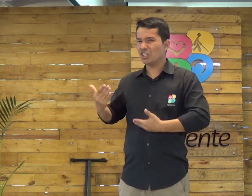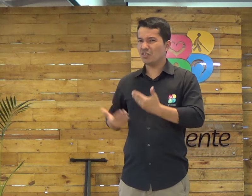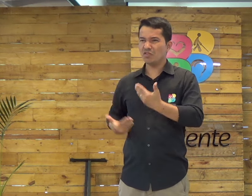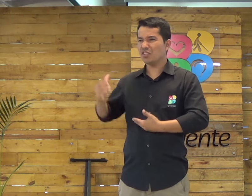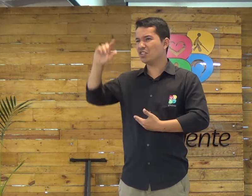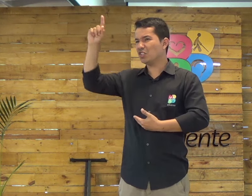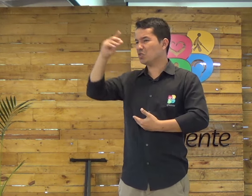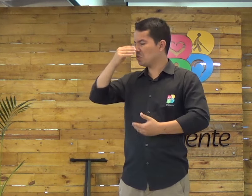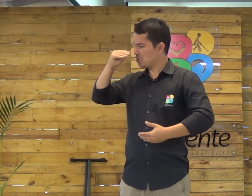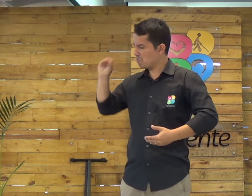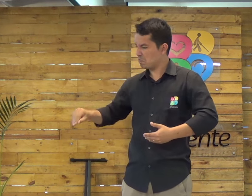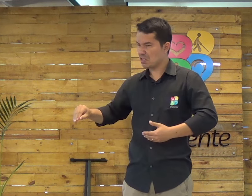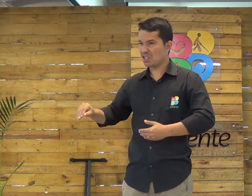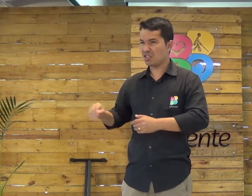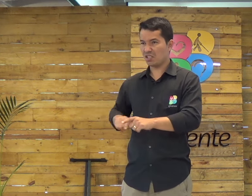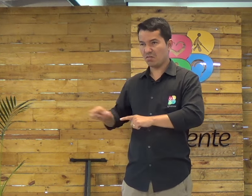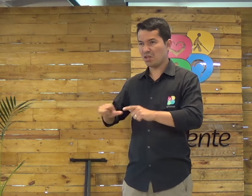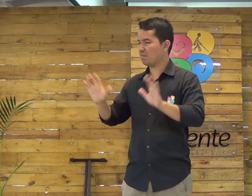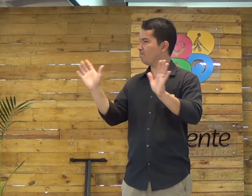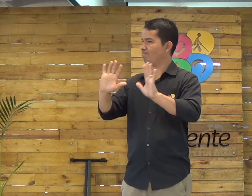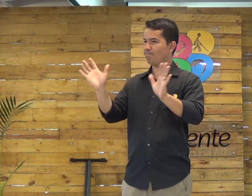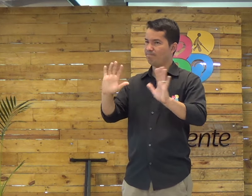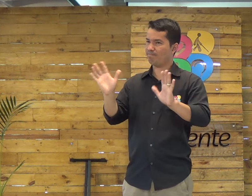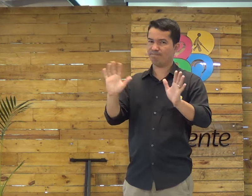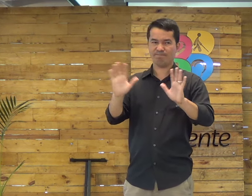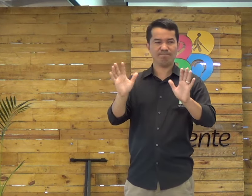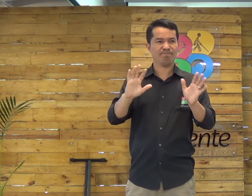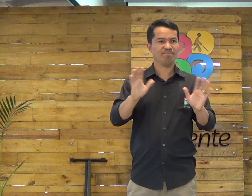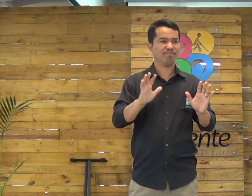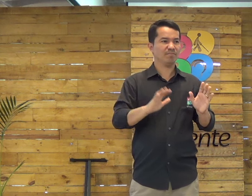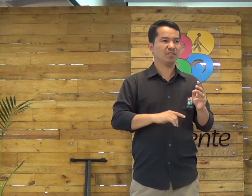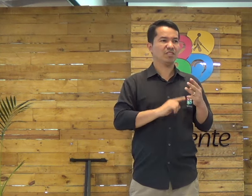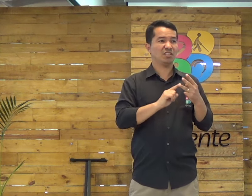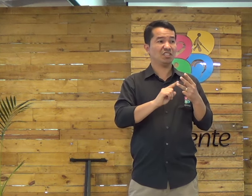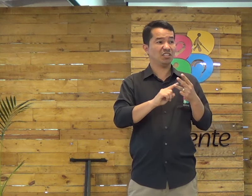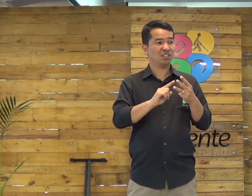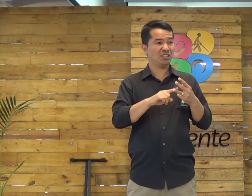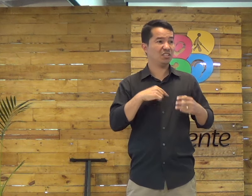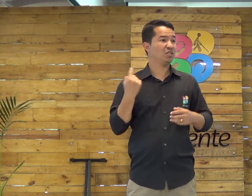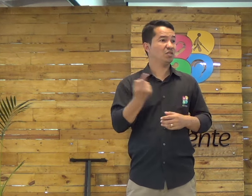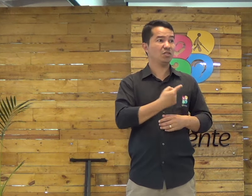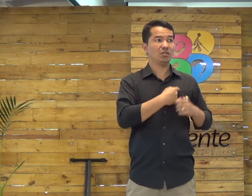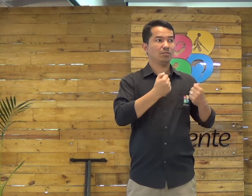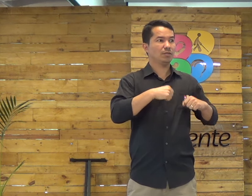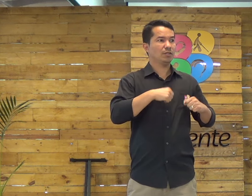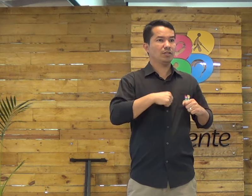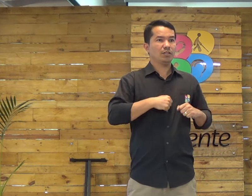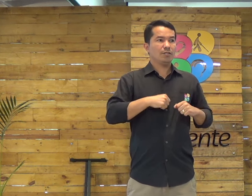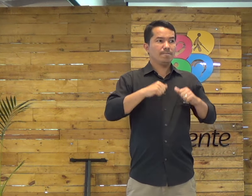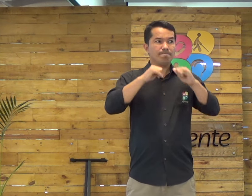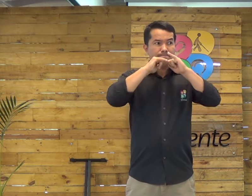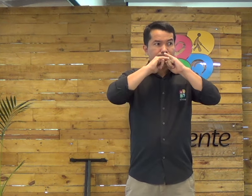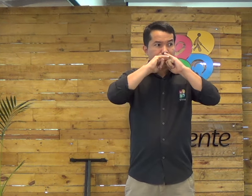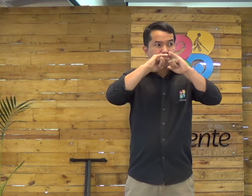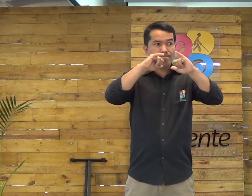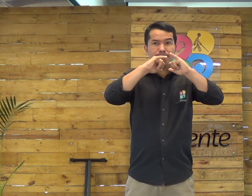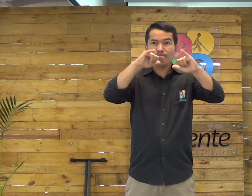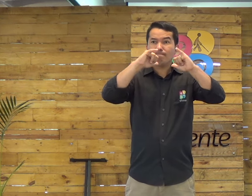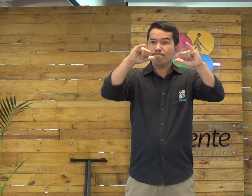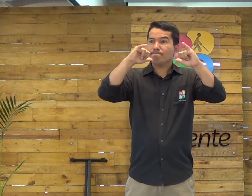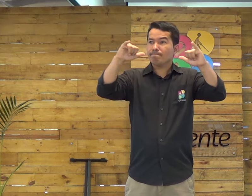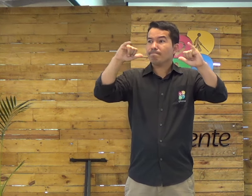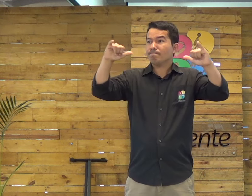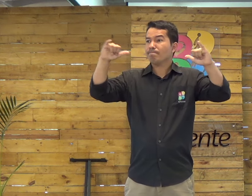muito mais nas coisas de Deus, servi-lo, não esquecer do nosso trabalho. E o terceiro conselho é que nós